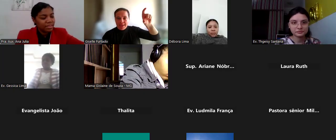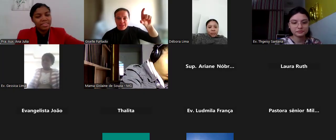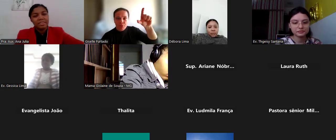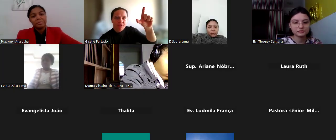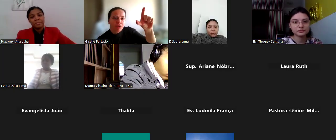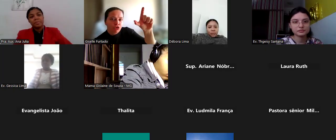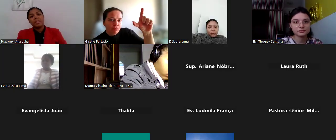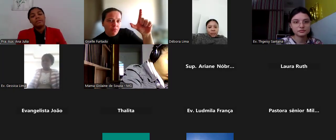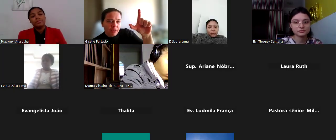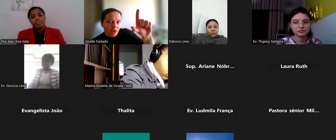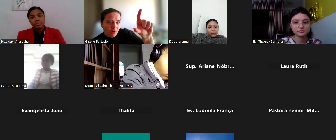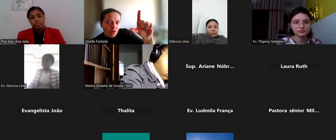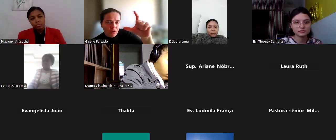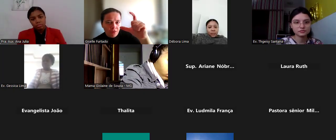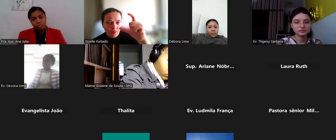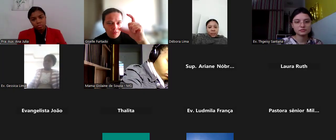Essa posição de mão aqui, ó.